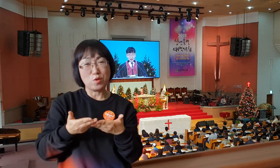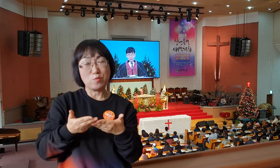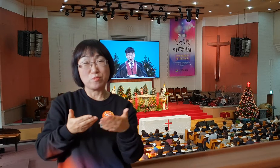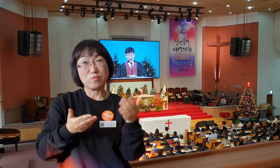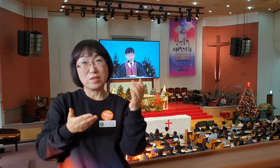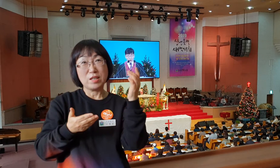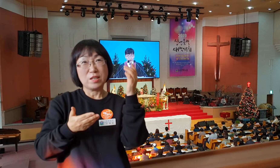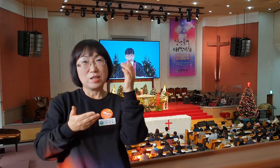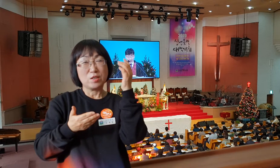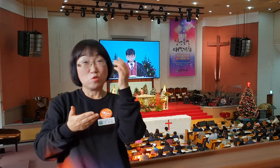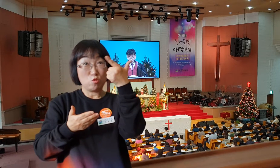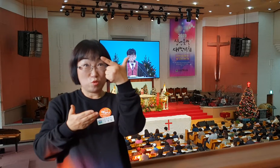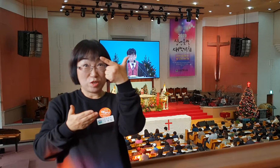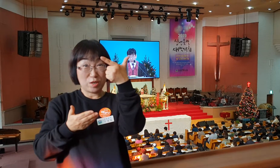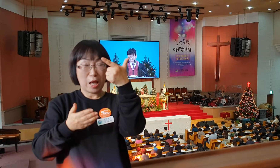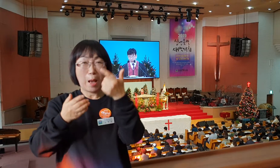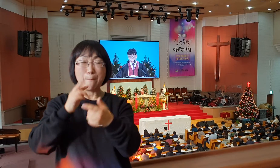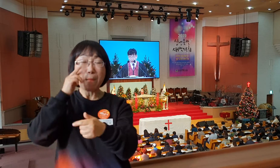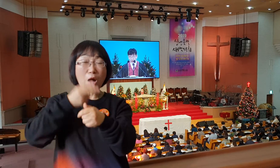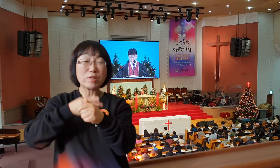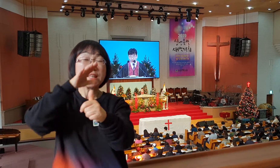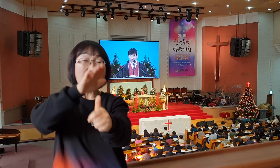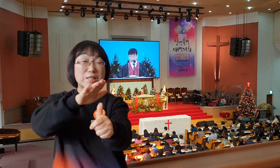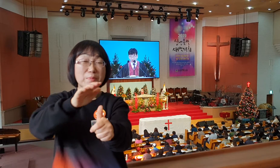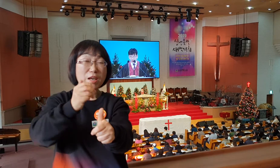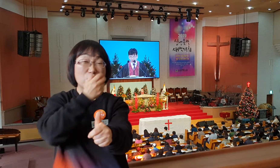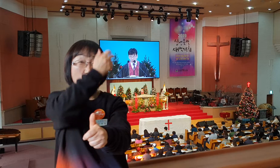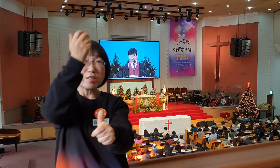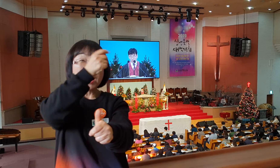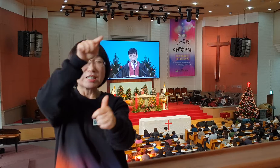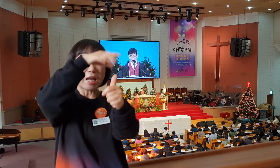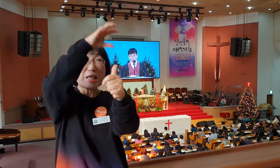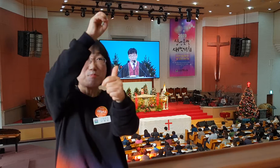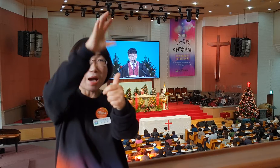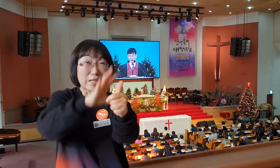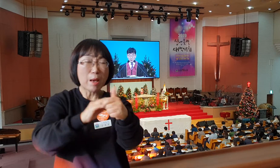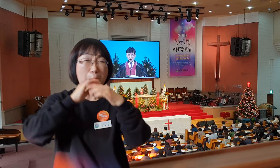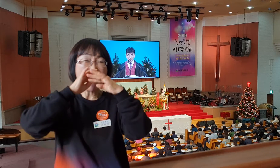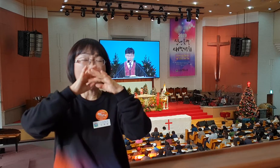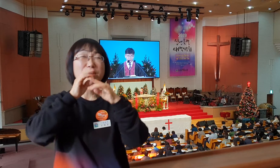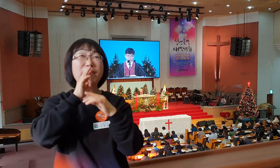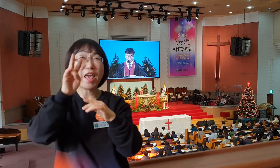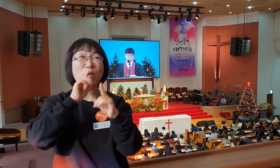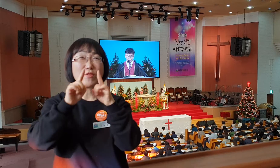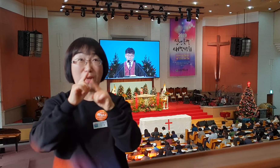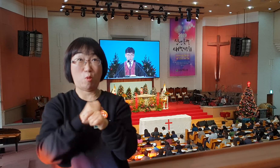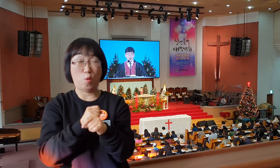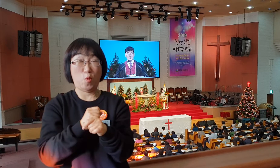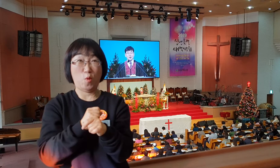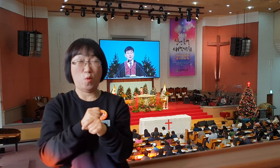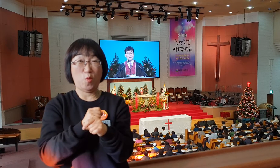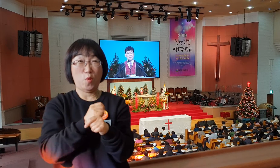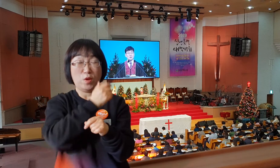6절입니다. 바오리 그들의 안수함에 성령이 근래에 이마심으로 당황도 하고 예언을 만납니다. 성령은